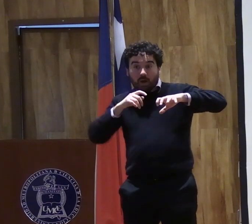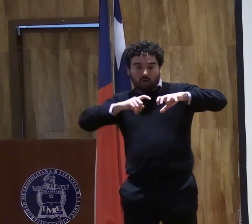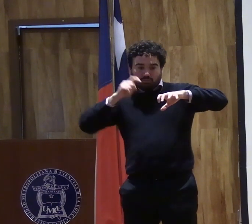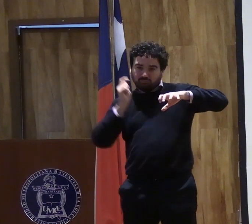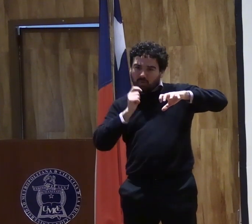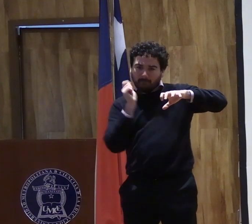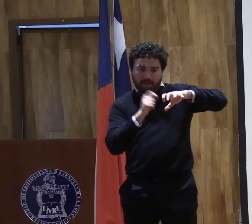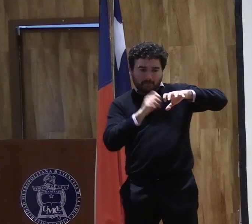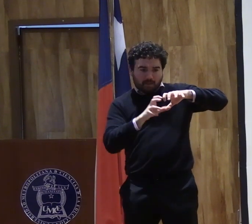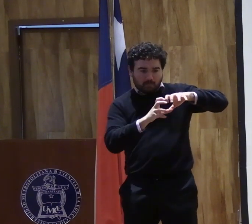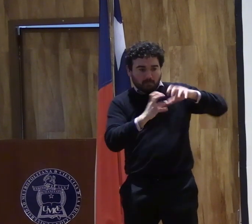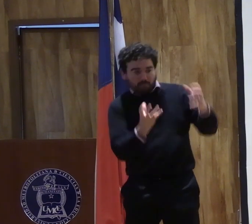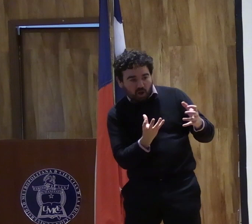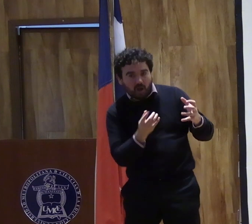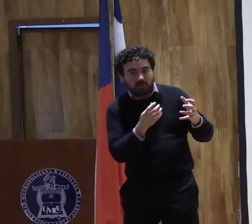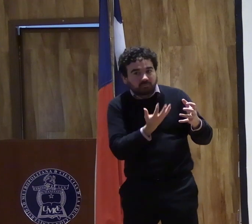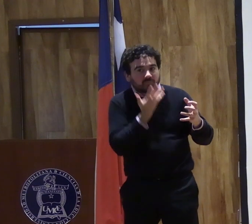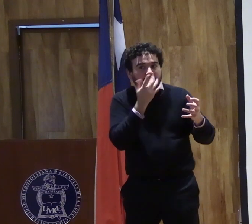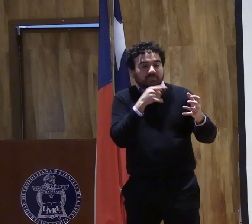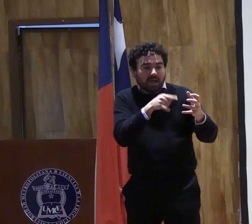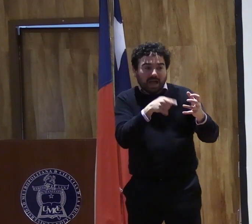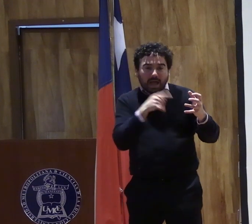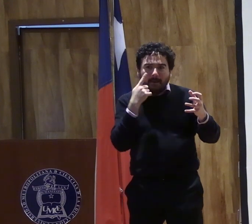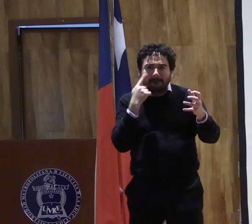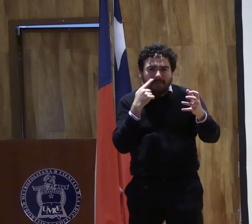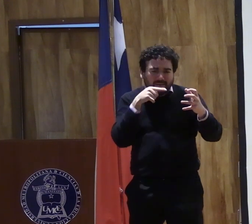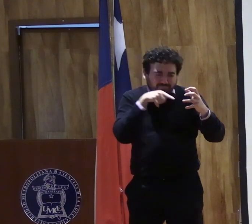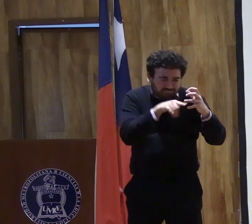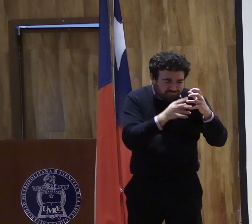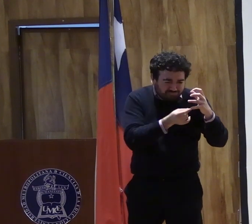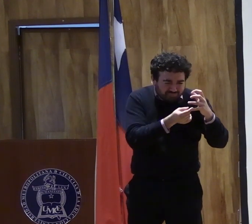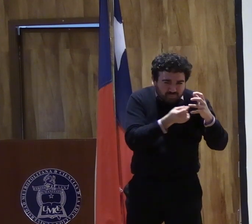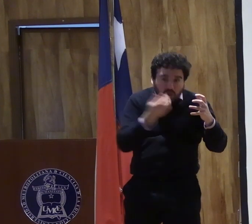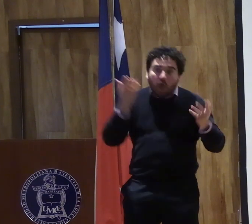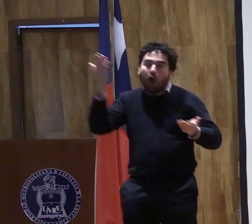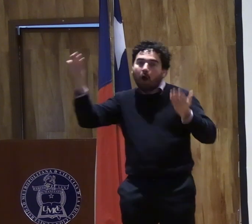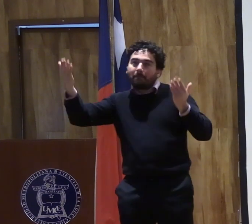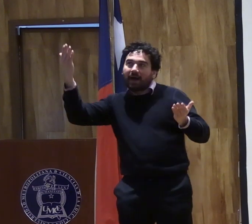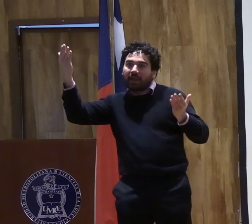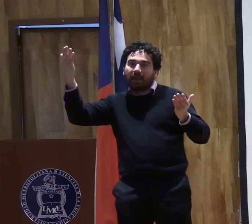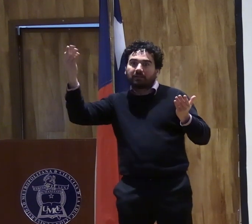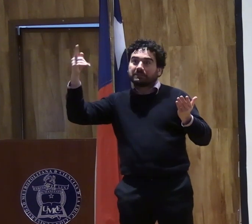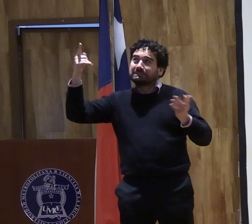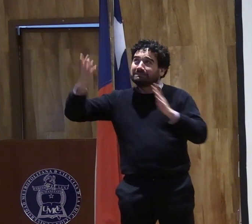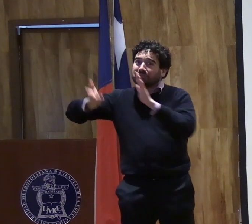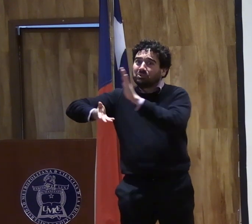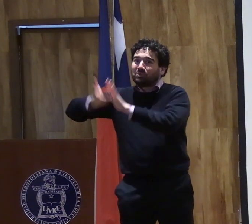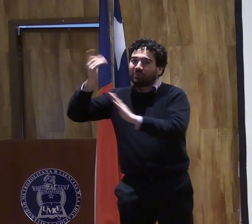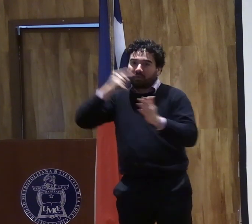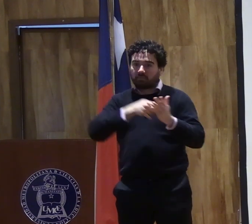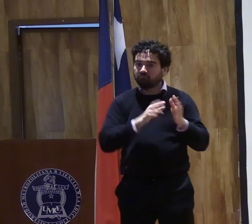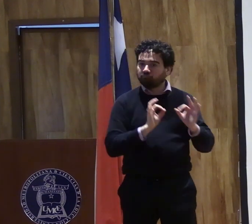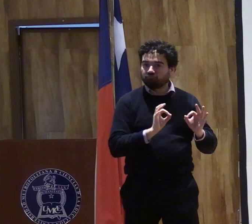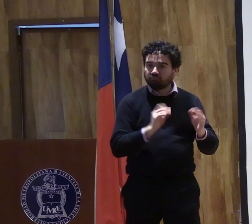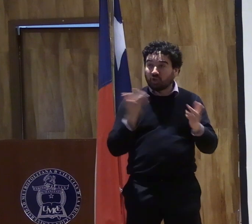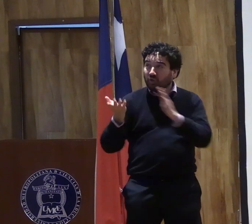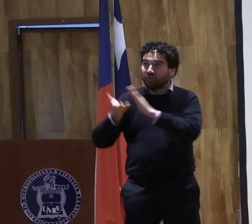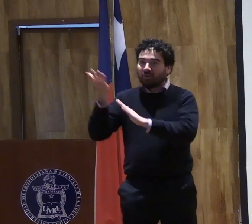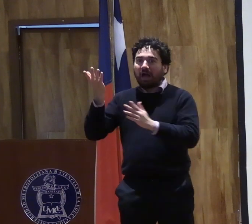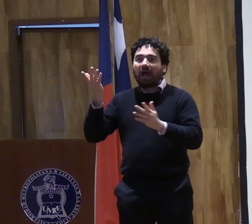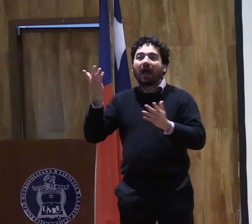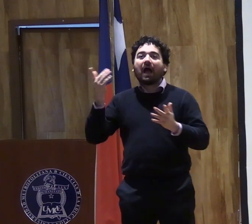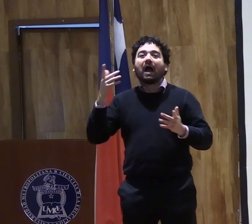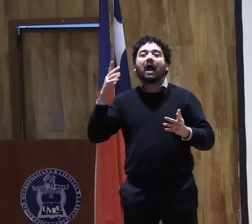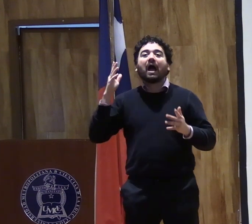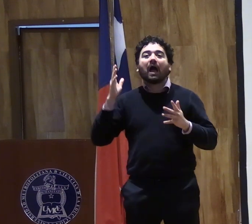tenemos que hacer un esfuerzo por revertir el tema, porque ya, bueno, el otro día salía, no